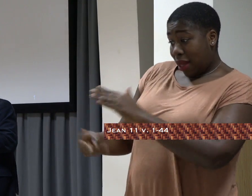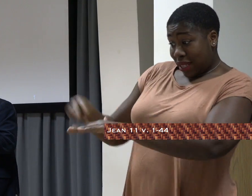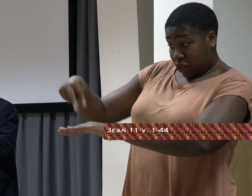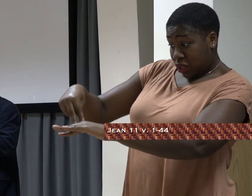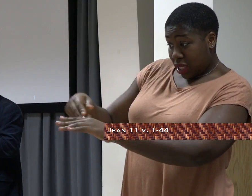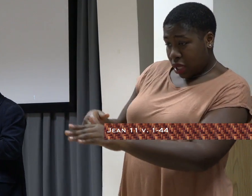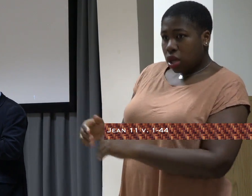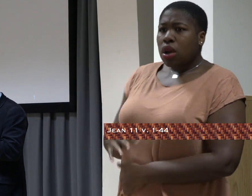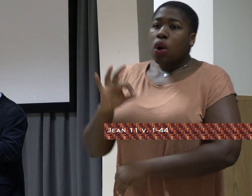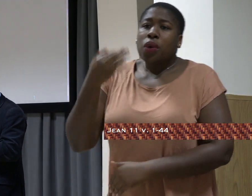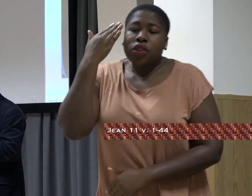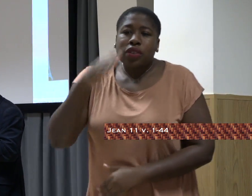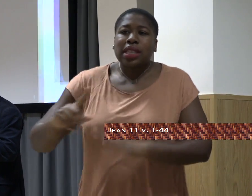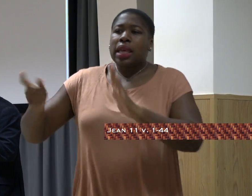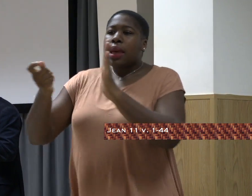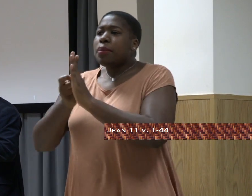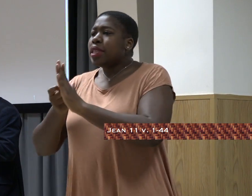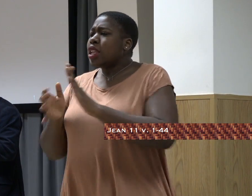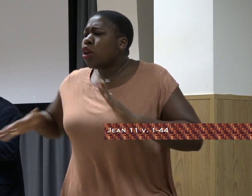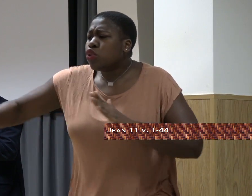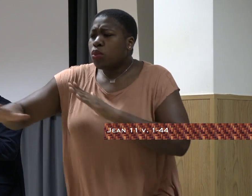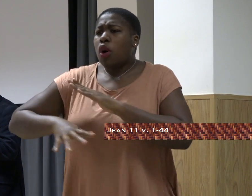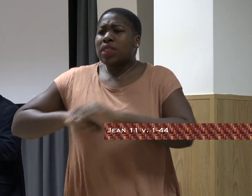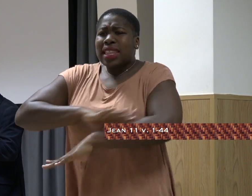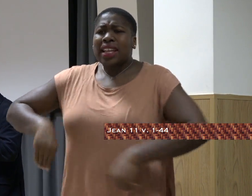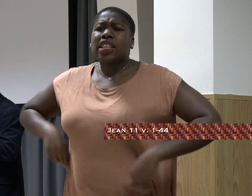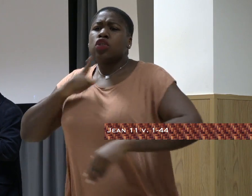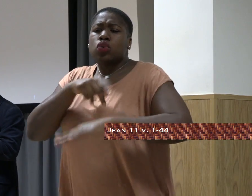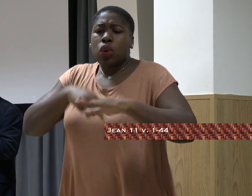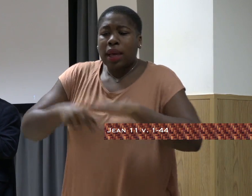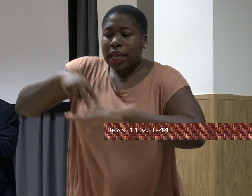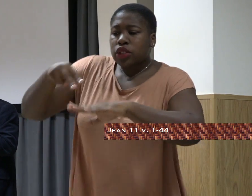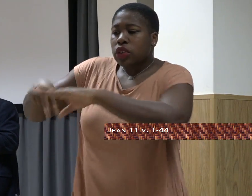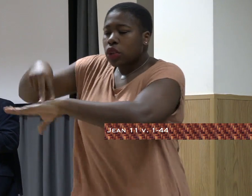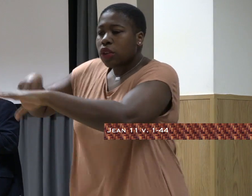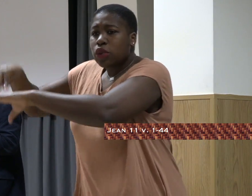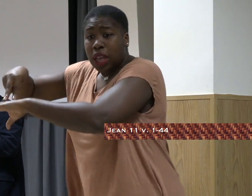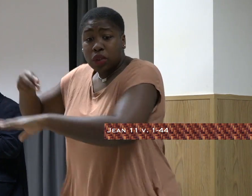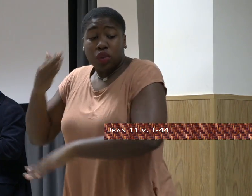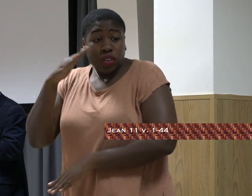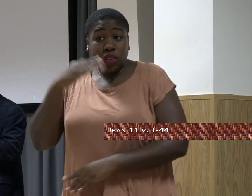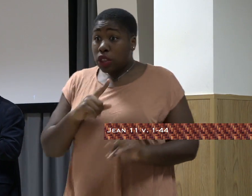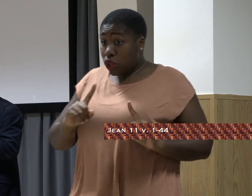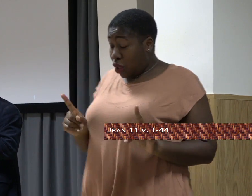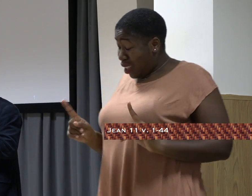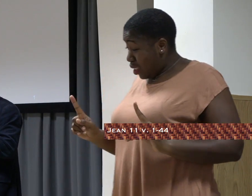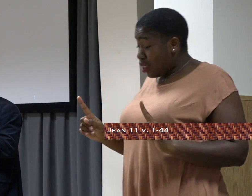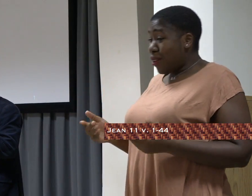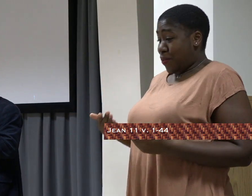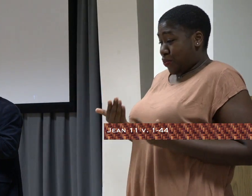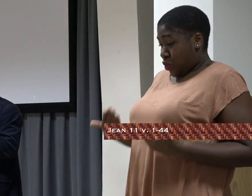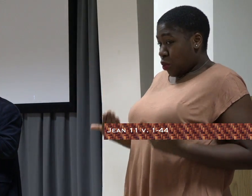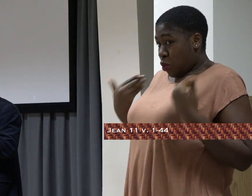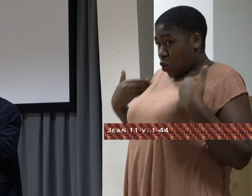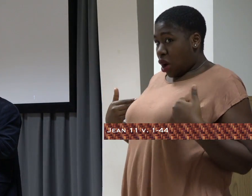Marthe, qu'il ressuscitera à la résurrection au dernier jour. Jésus lui dit, je suis la résurrection et la vie. Celui